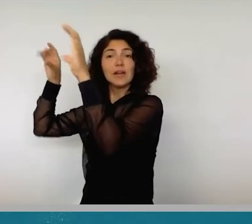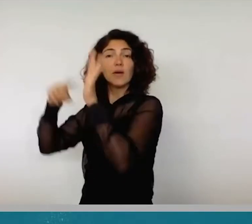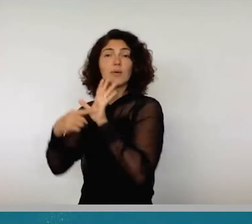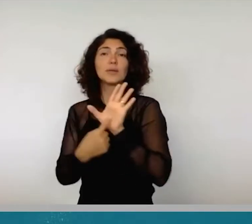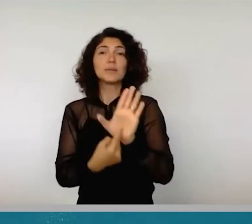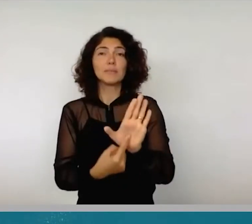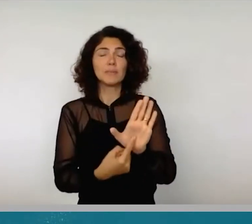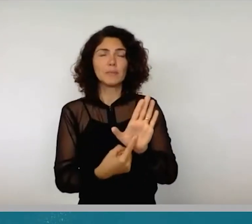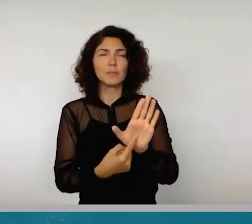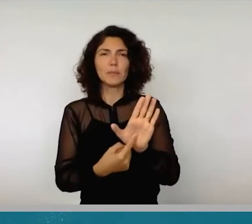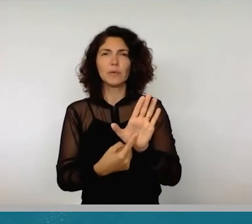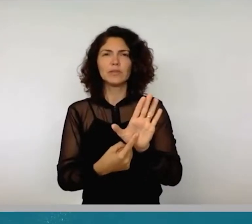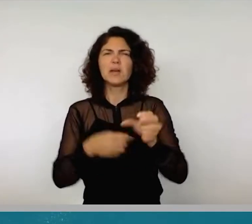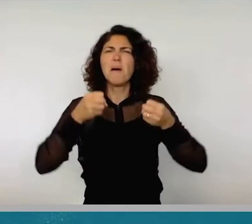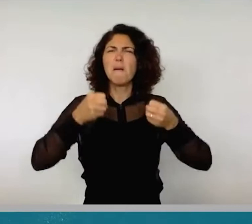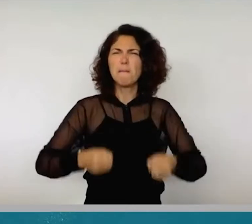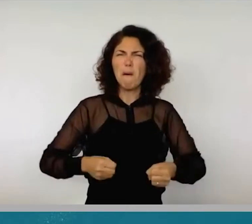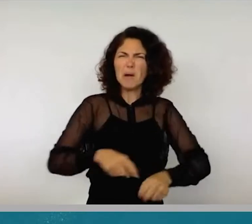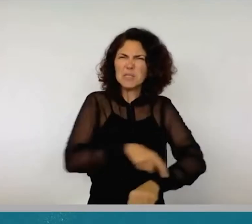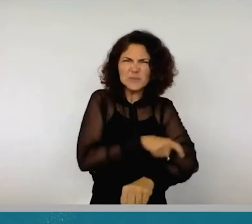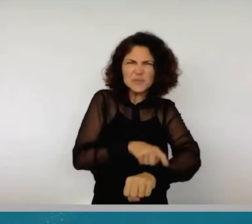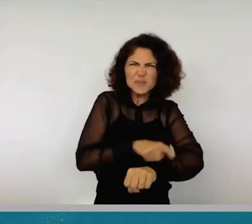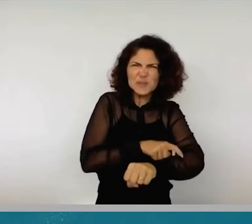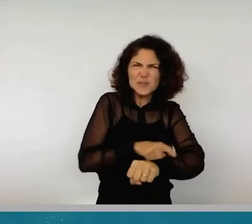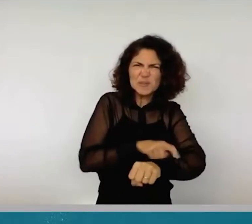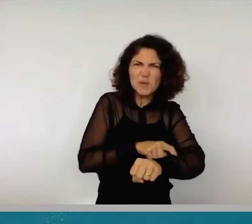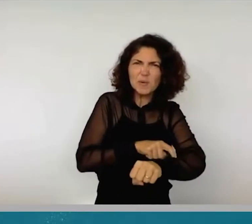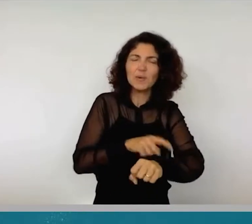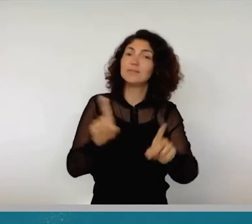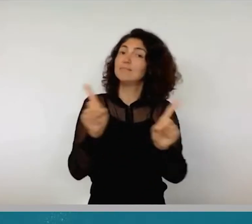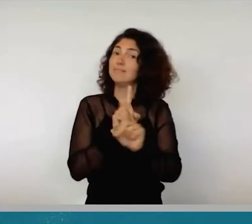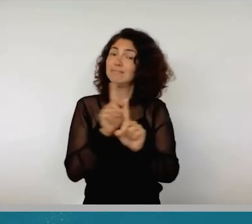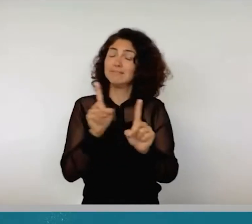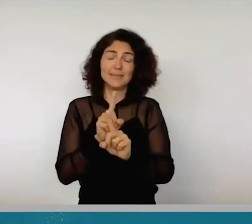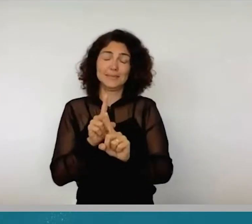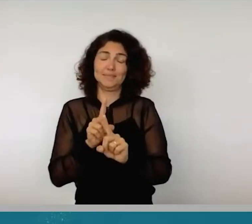antiga diz: não adulterarás. Mas